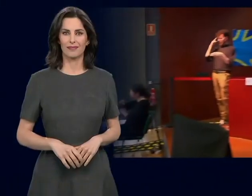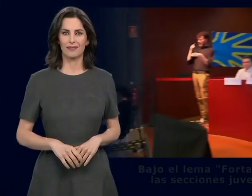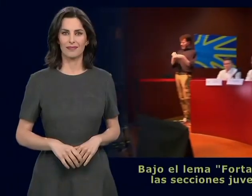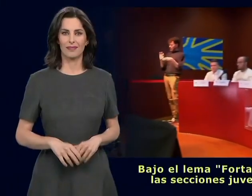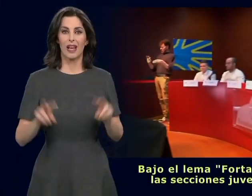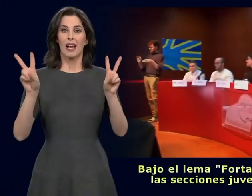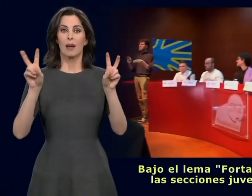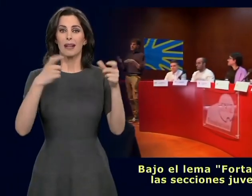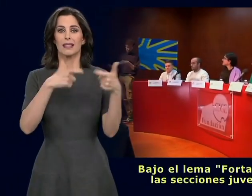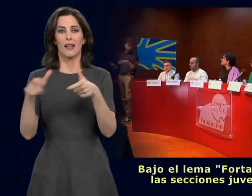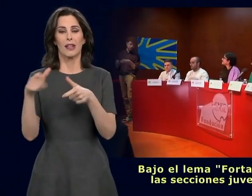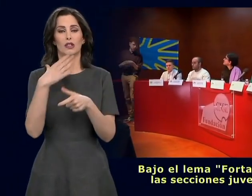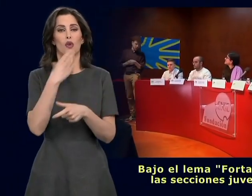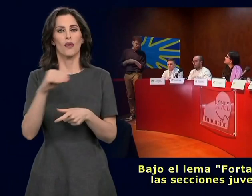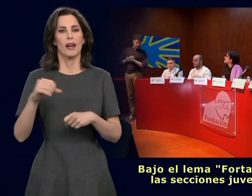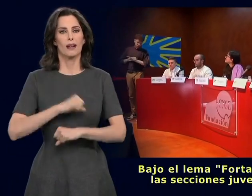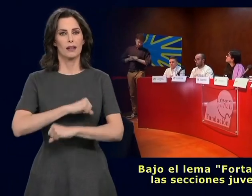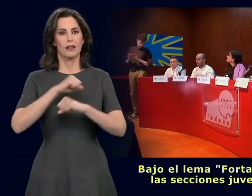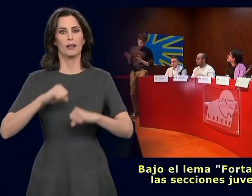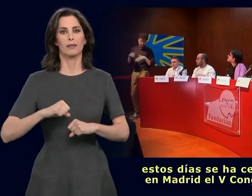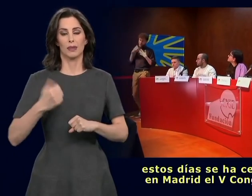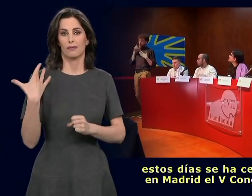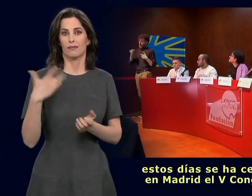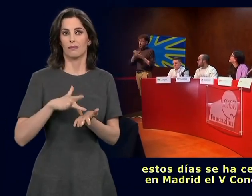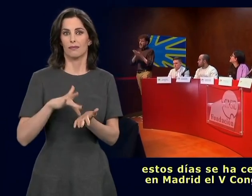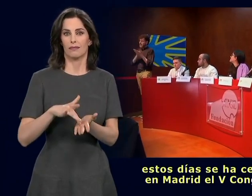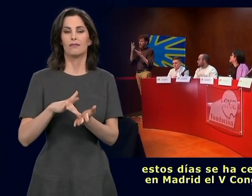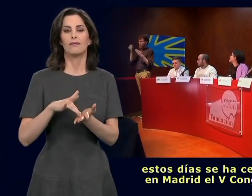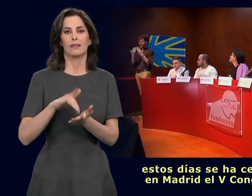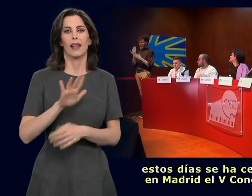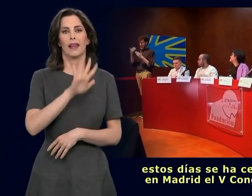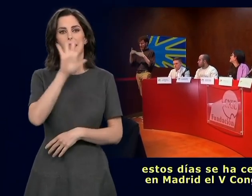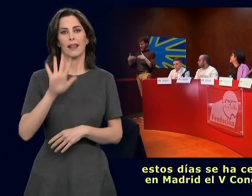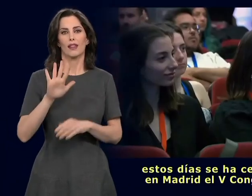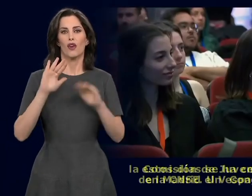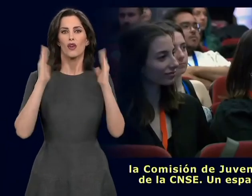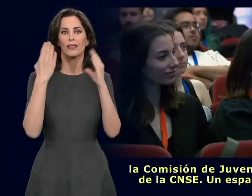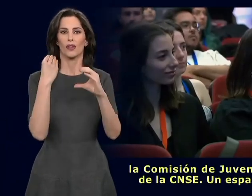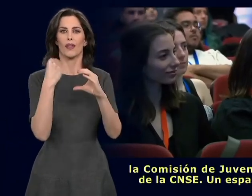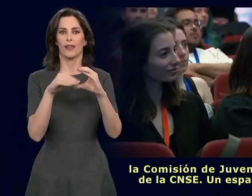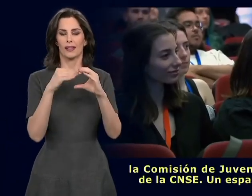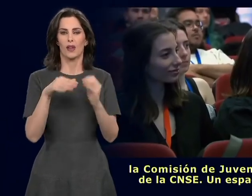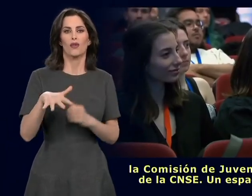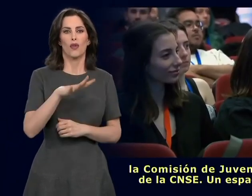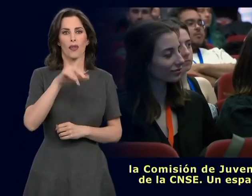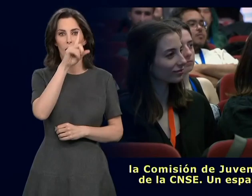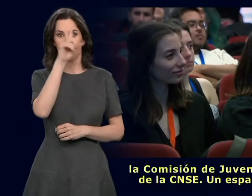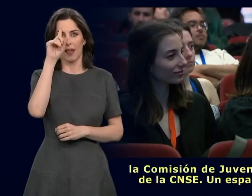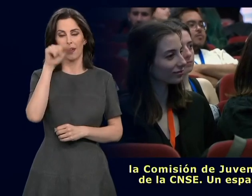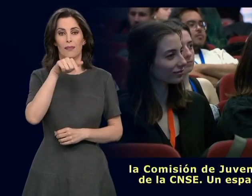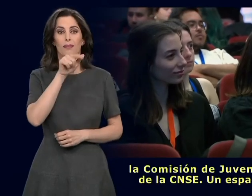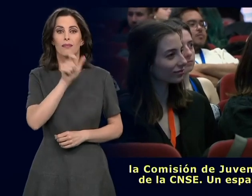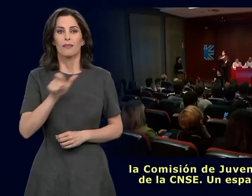Bajo el lema fortaleciendo las secciones juveniles, estos días se ha celebrado en Madrid el V Congreso de la Comisión de Juventud Sorda de la